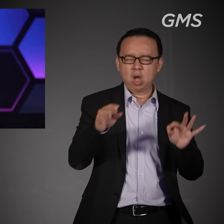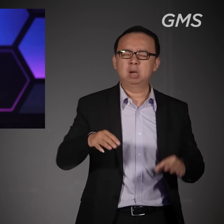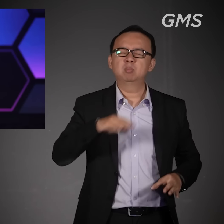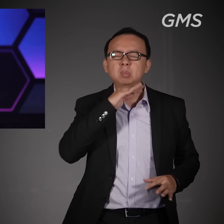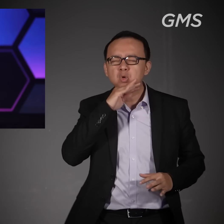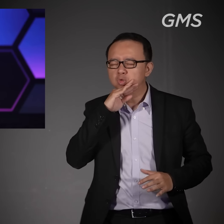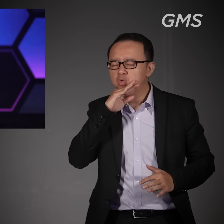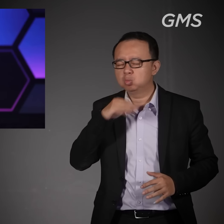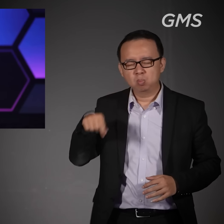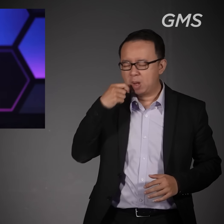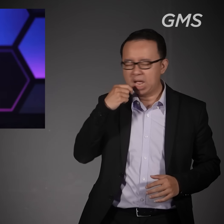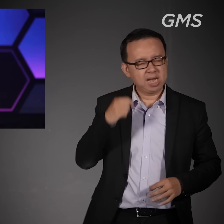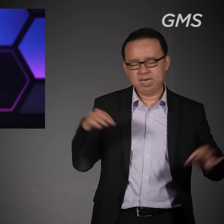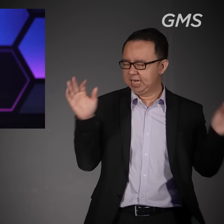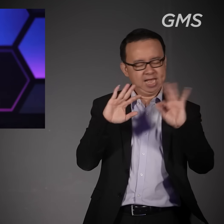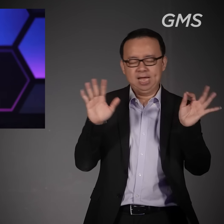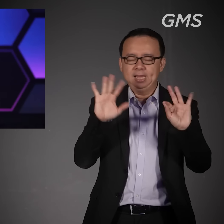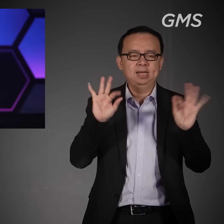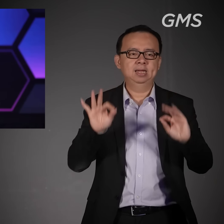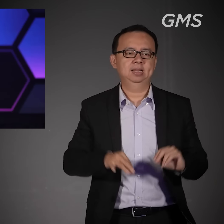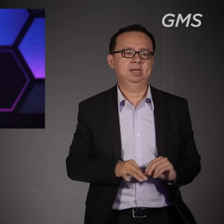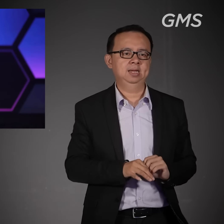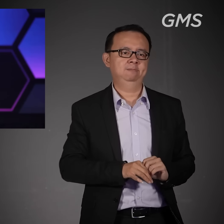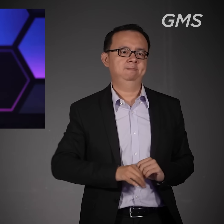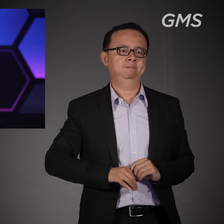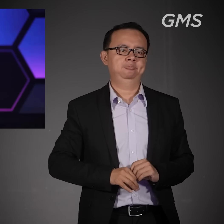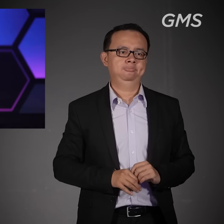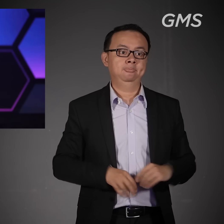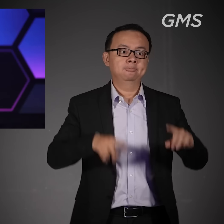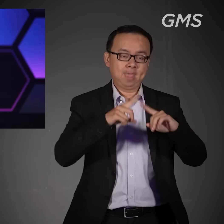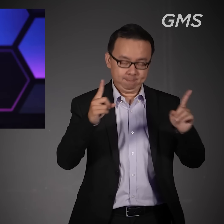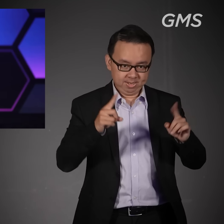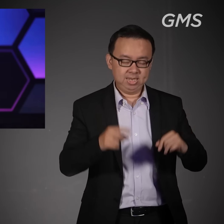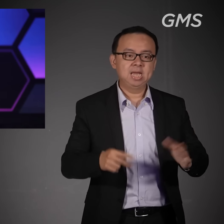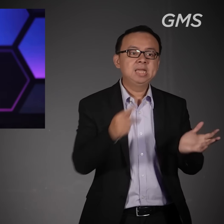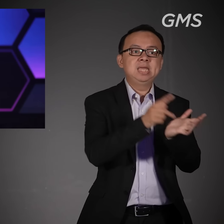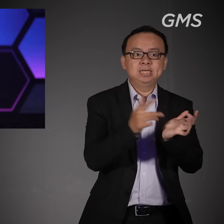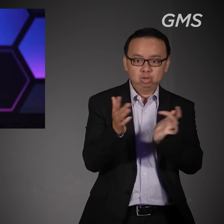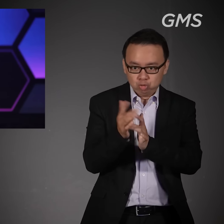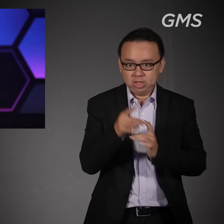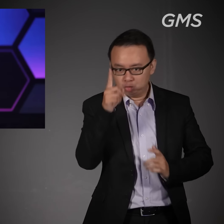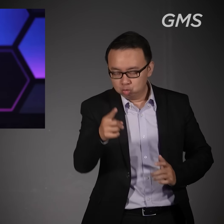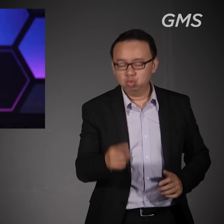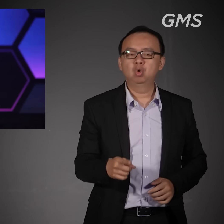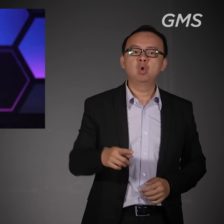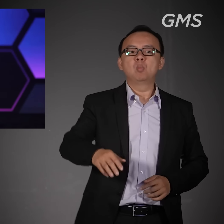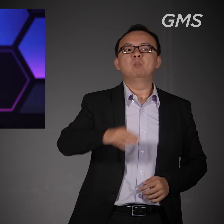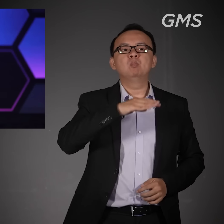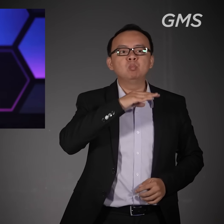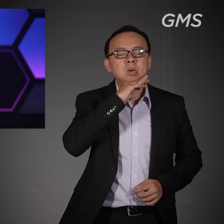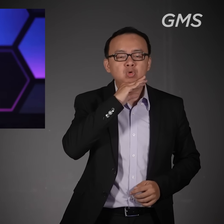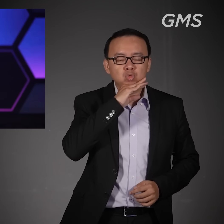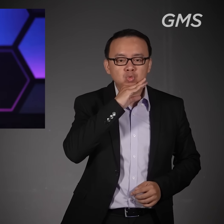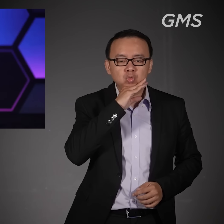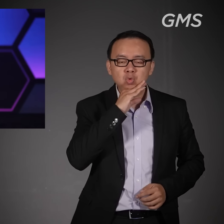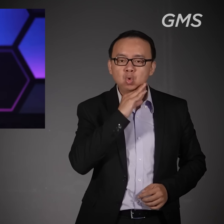dibungkuskan sesuatu. Ternyata Yesus menantikan sebuah